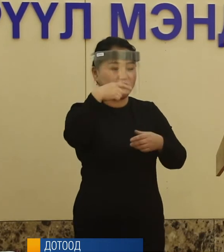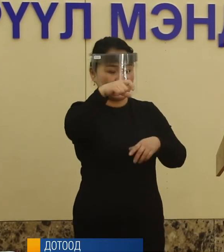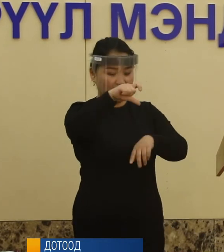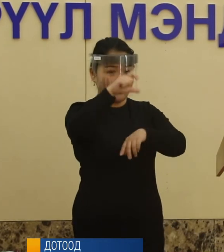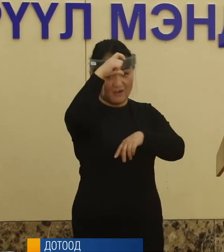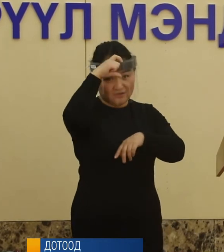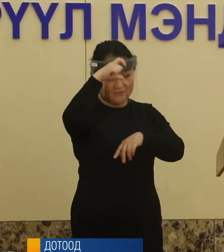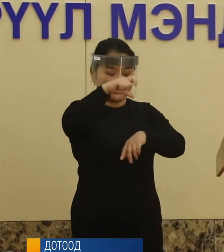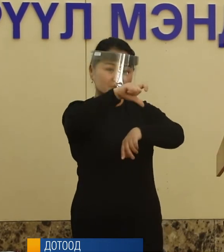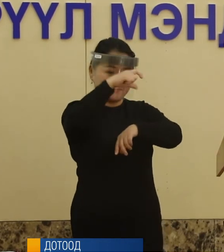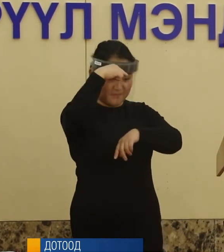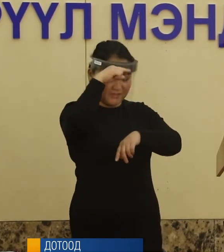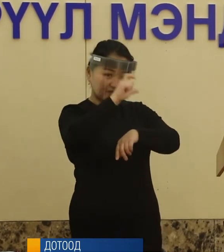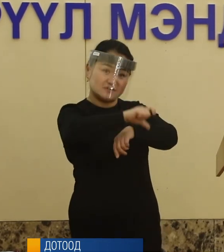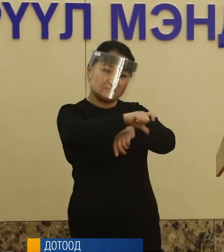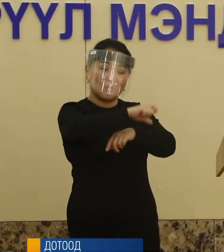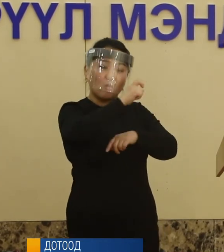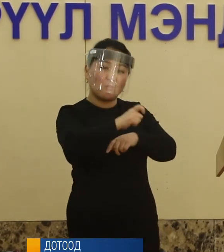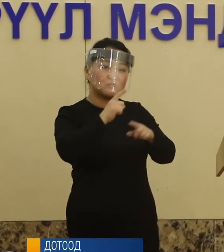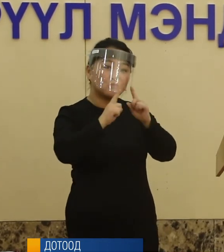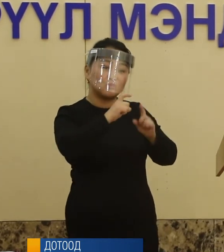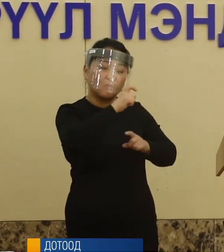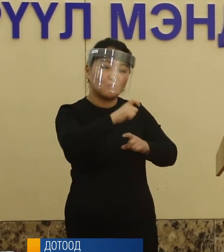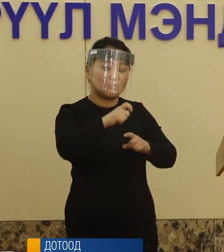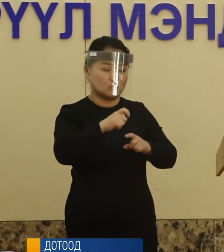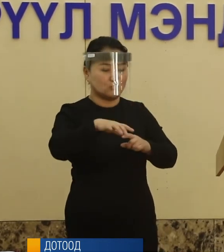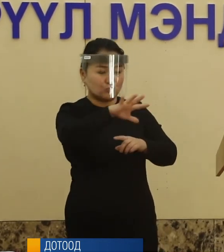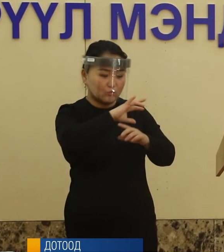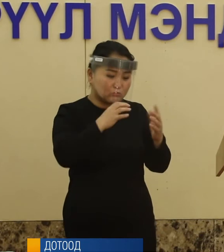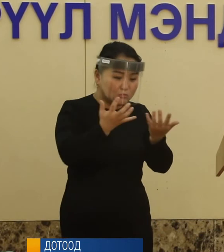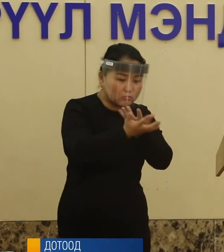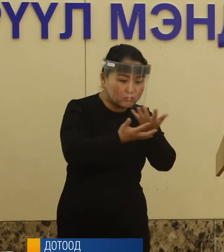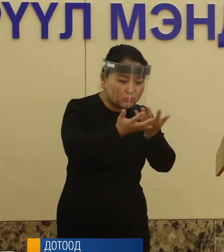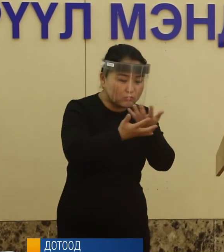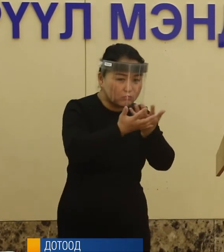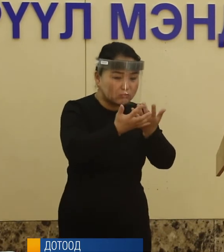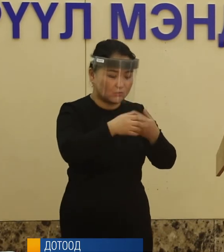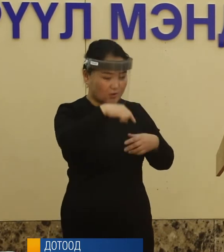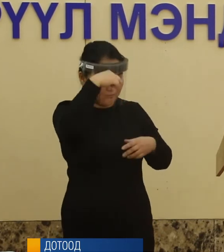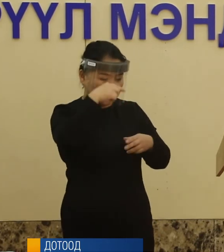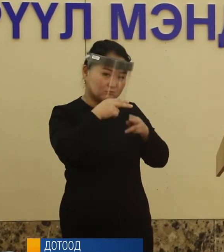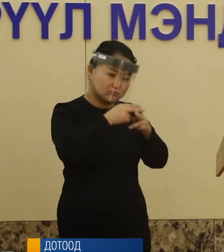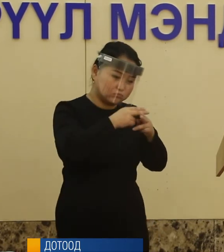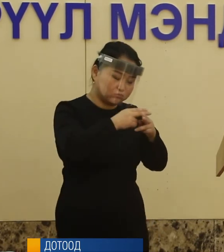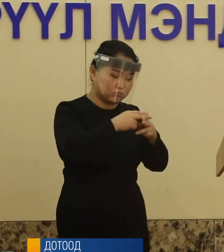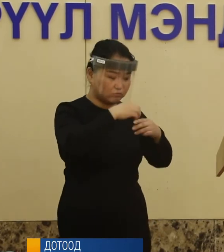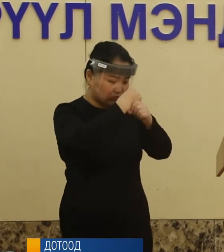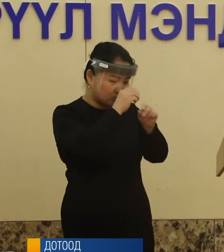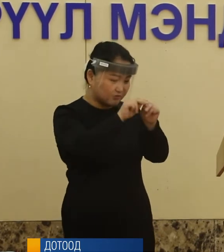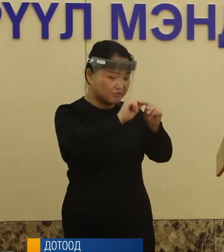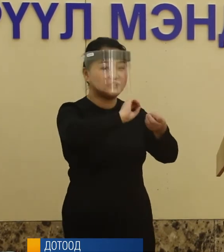эмнэлгийн мэрэгжилтнүүд зөвлөх эмч нарын боловсруулсан заавар зөвлөмжийн дагуу эмчилгээ оншилгааг бол хийгээ ингэ явж